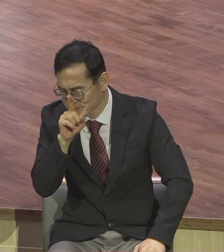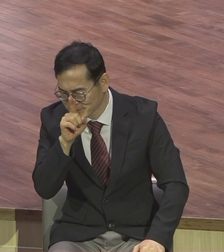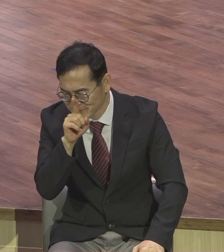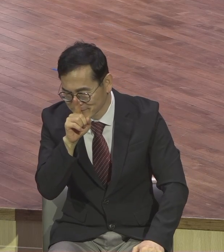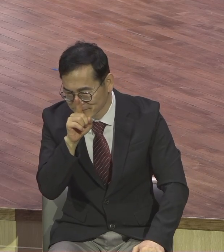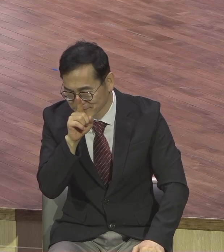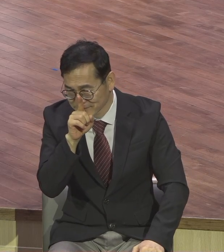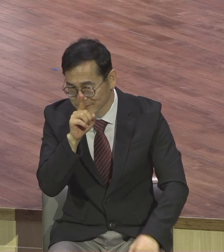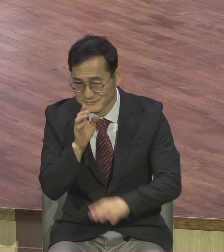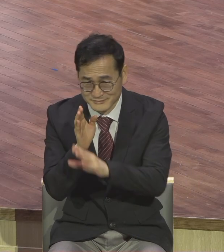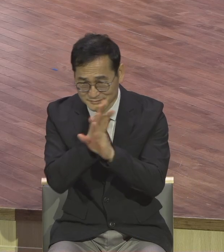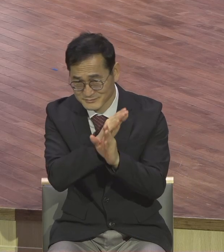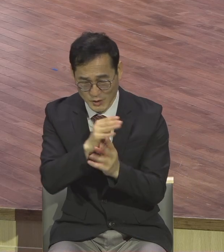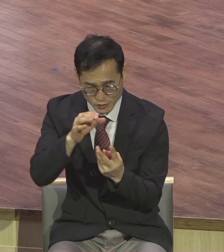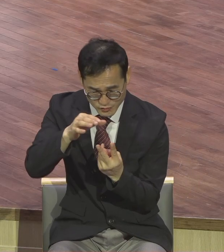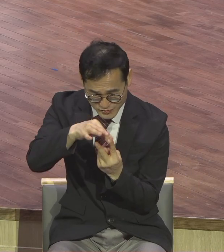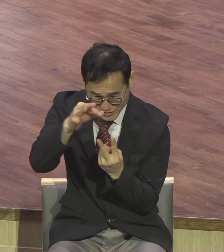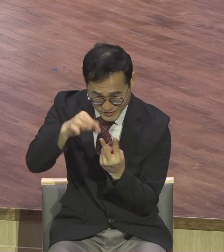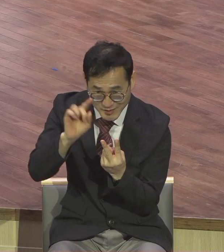것입니다.